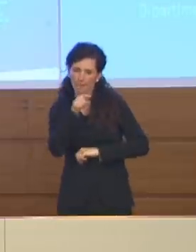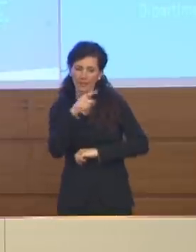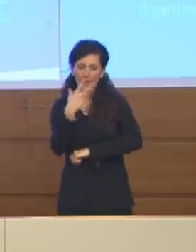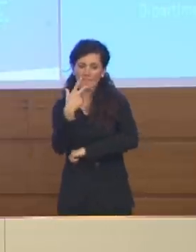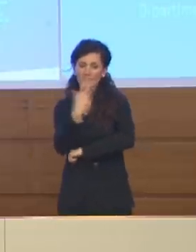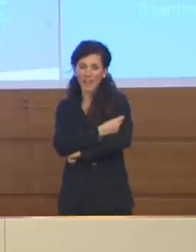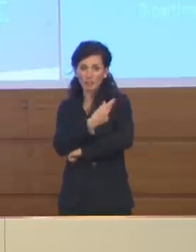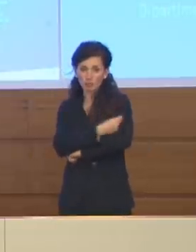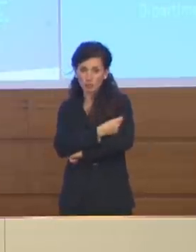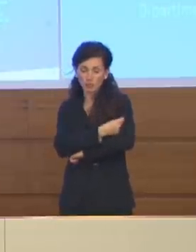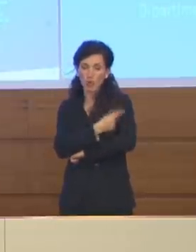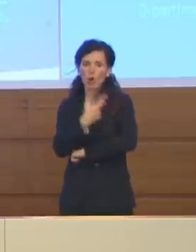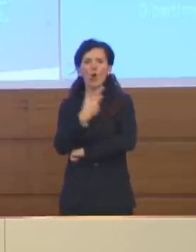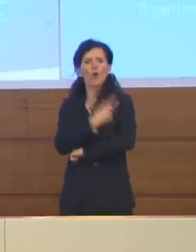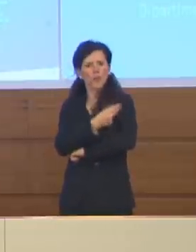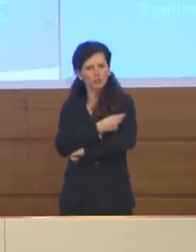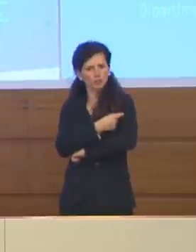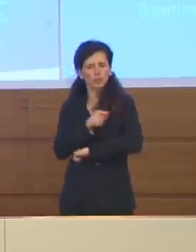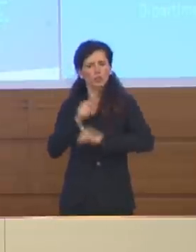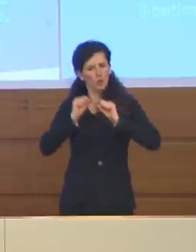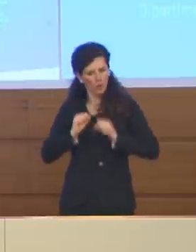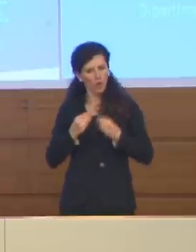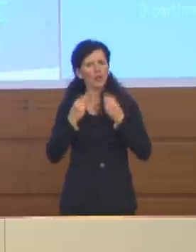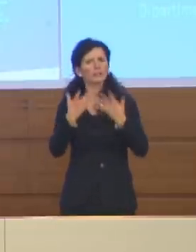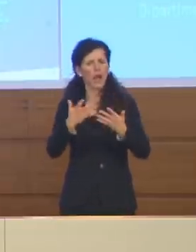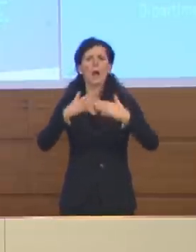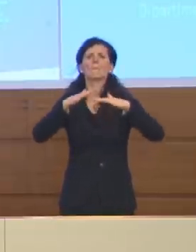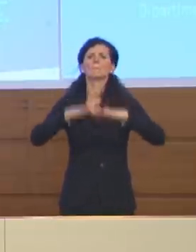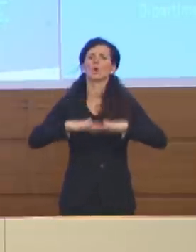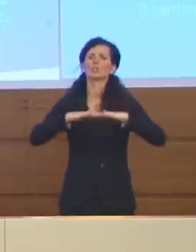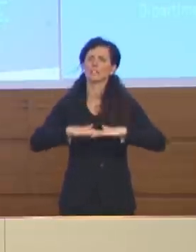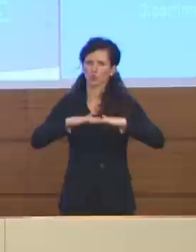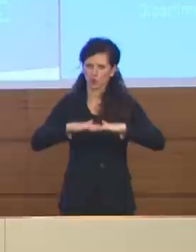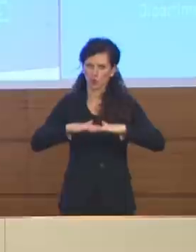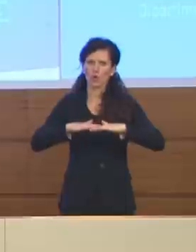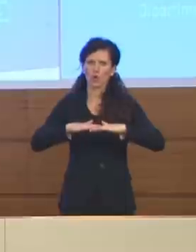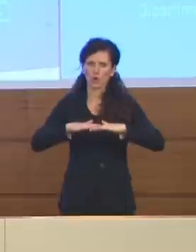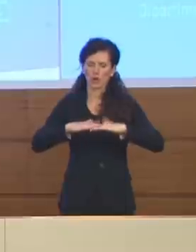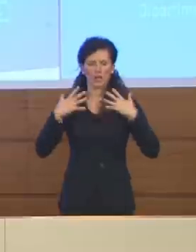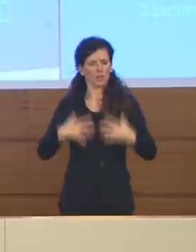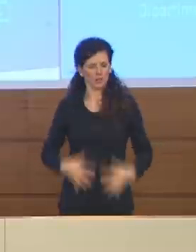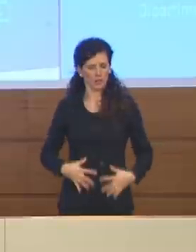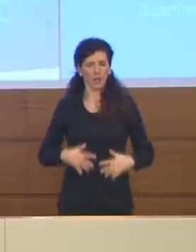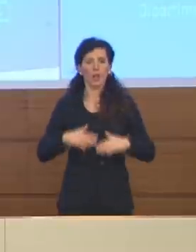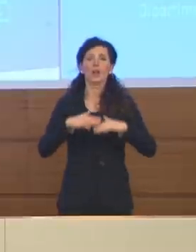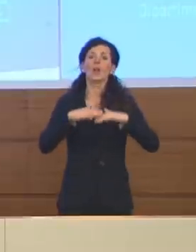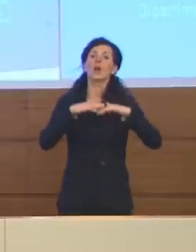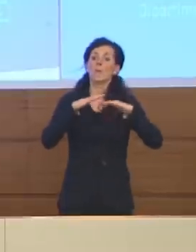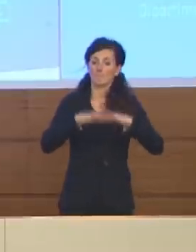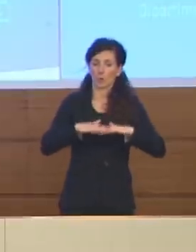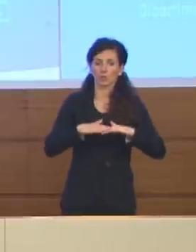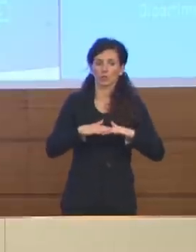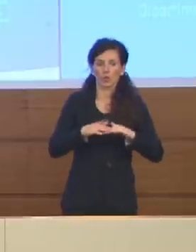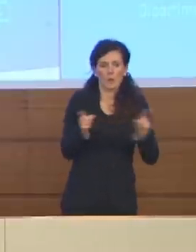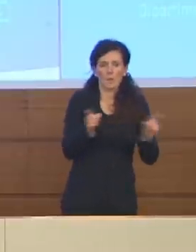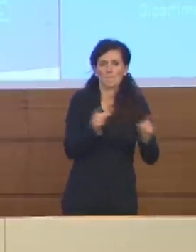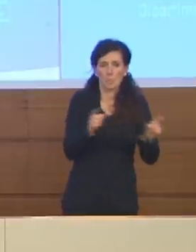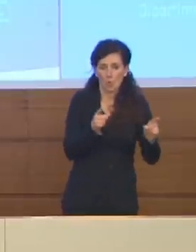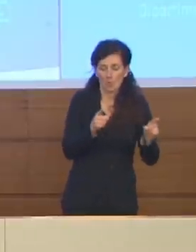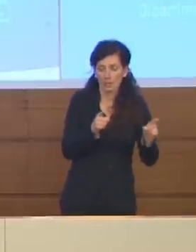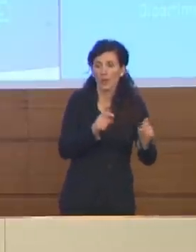conferirà una protezione permanente altri in cui magari la